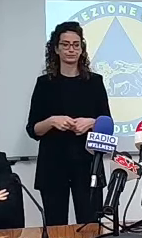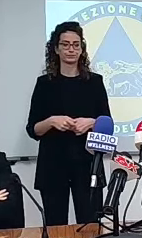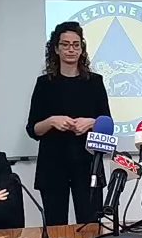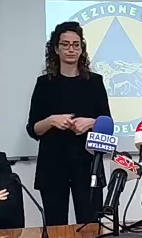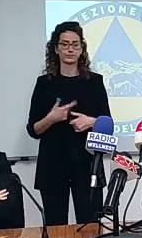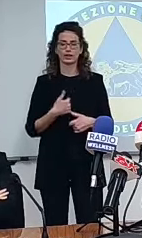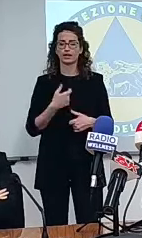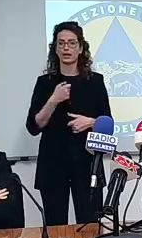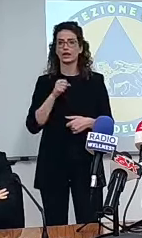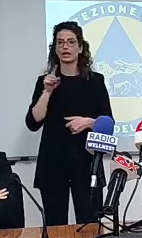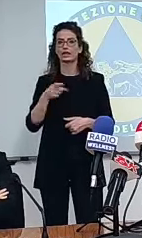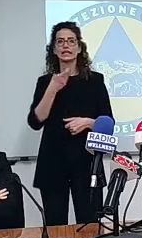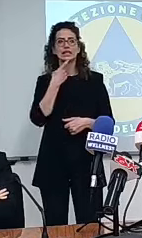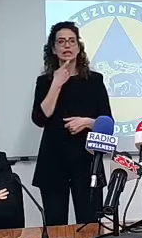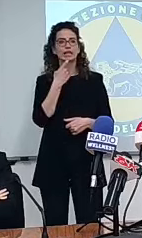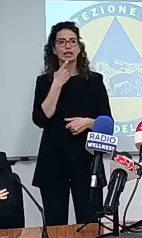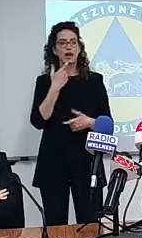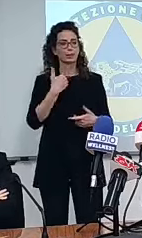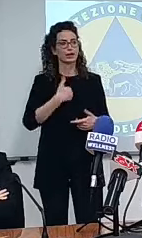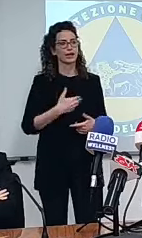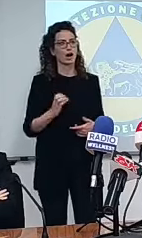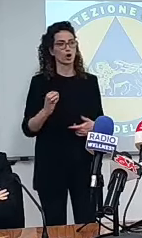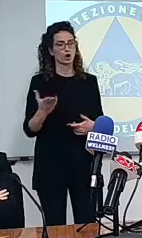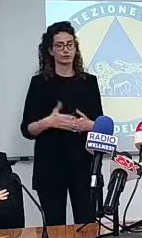A chi lo mando?